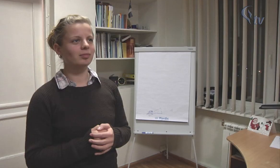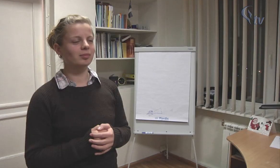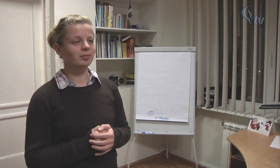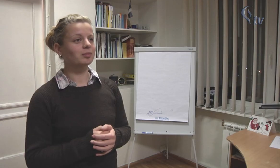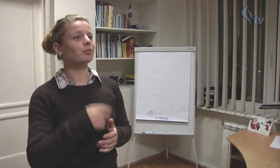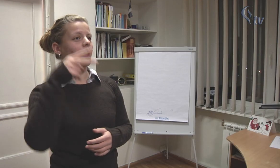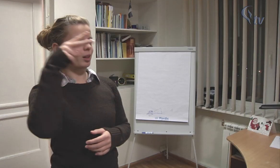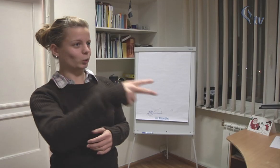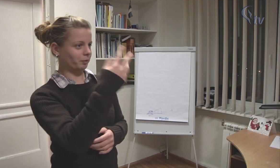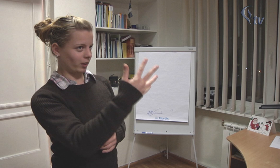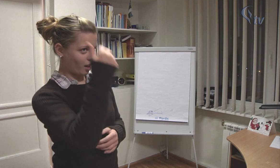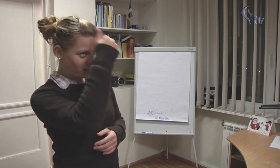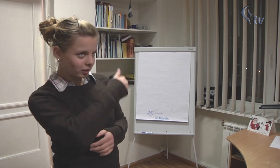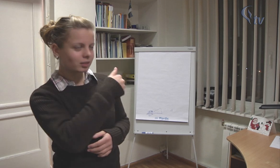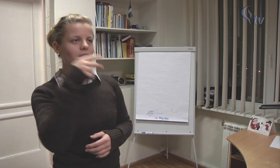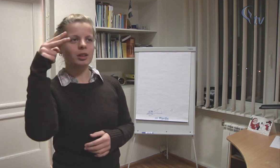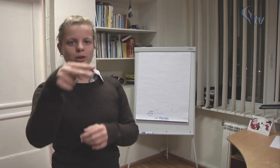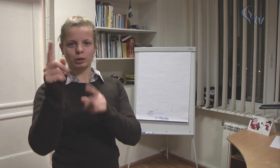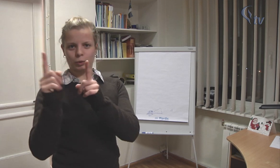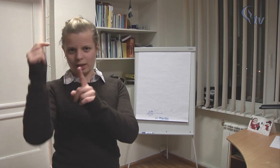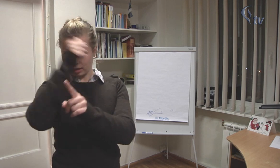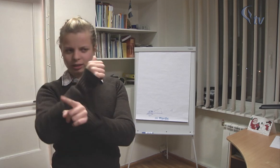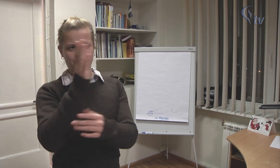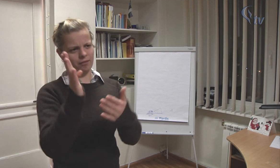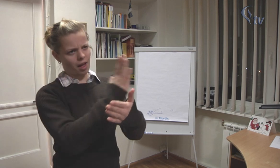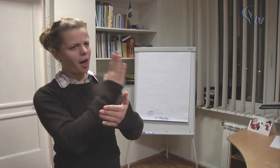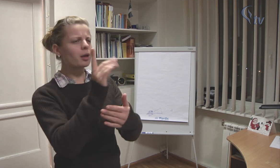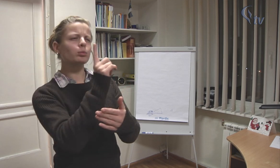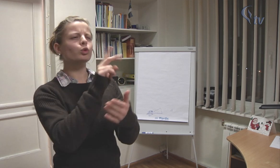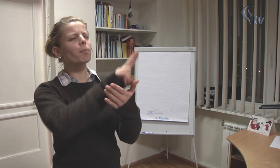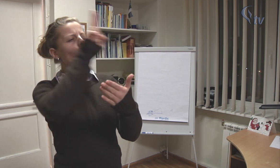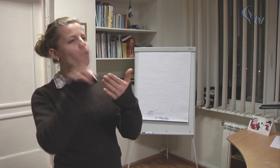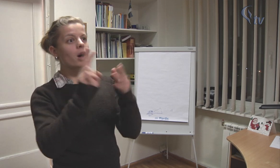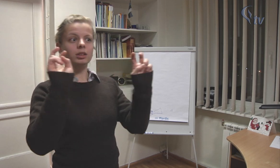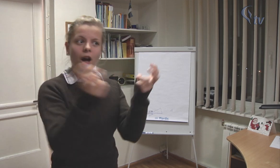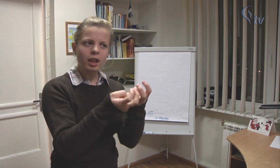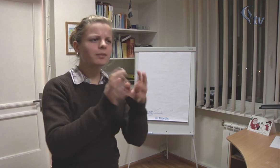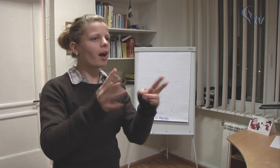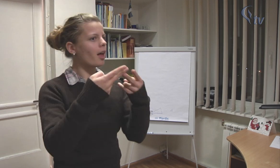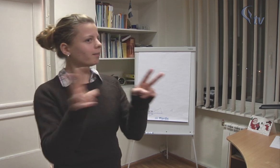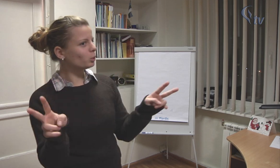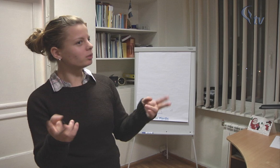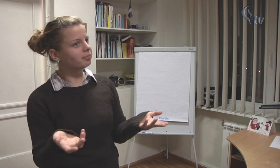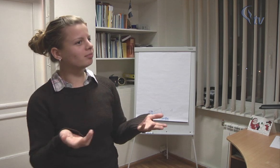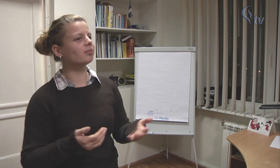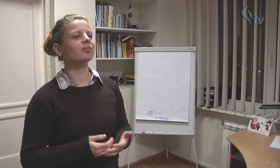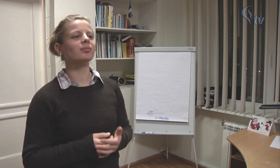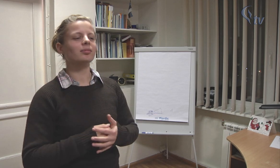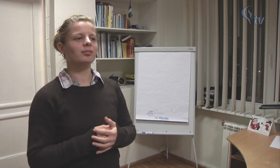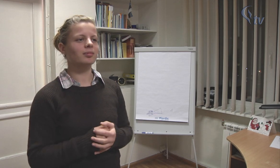Kui võrrelda aastat 2005 ja 2011, kas probleemid on jäänud samaks või on tänased probleemid erinevad sellest, mis